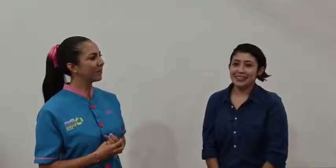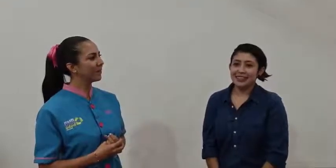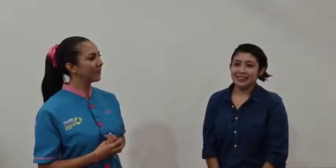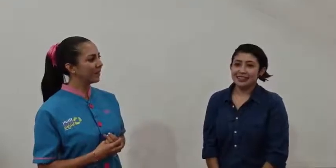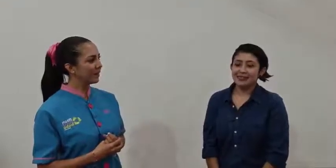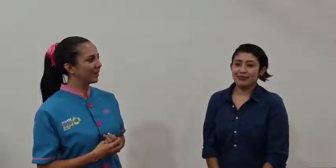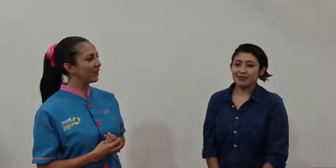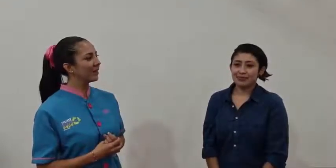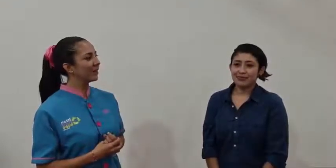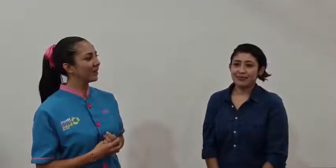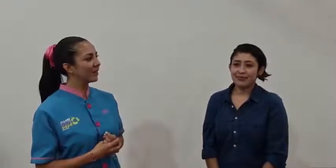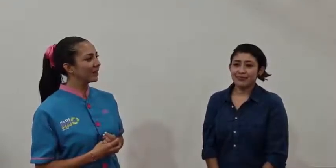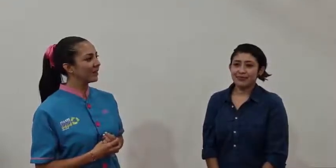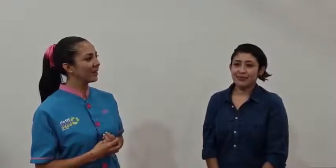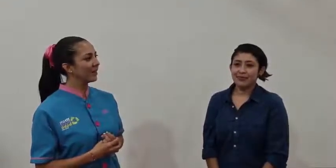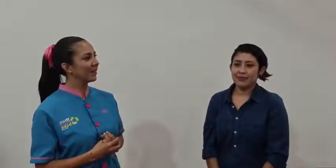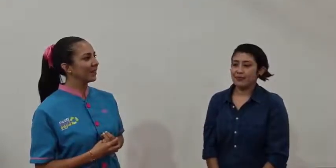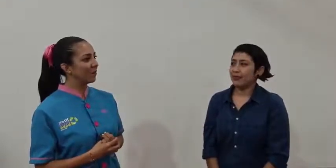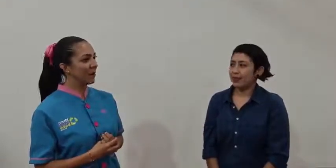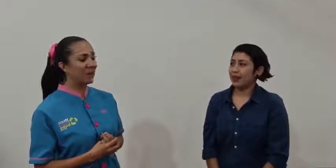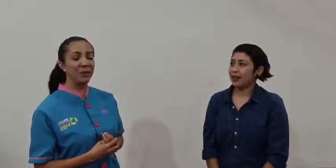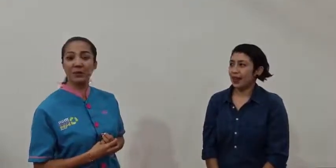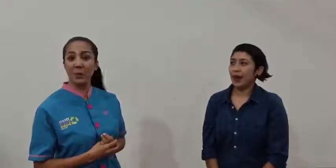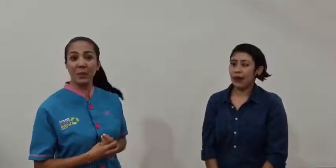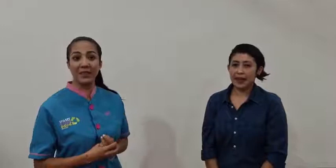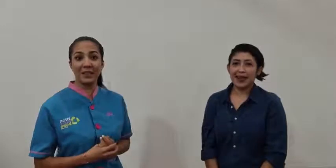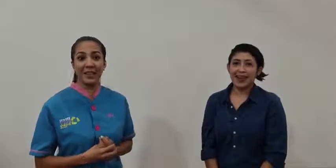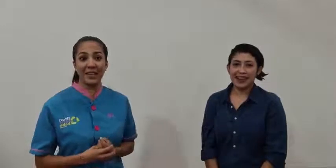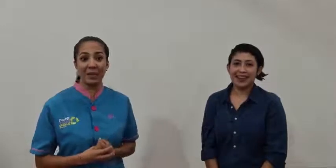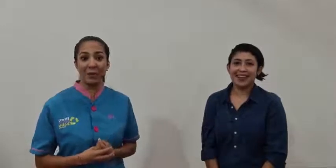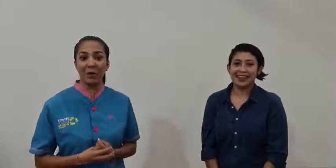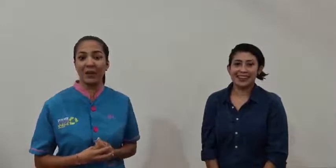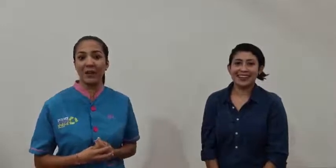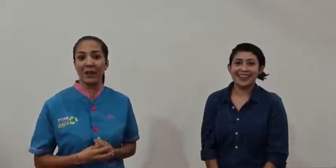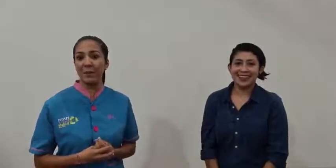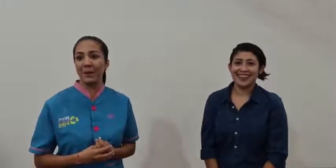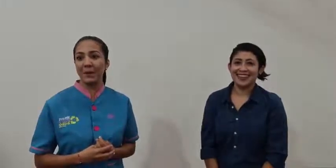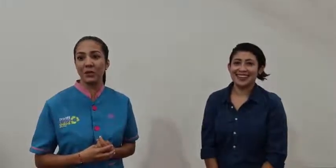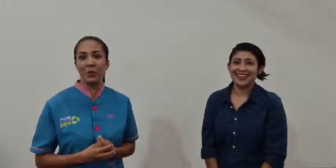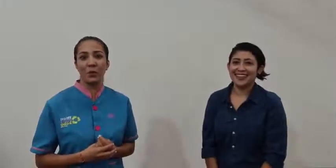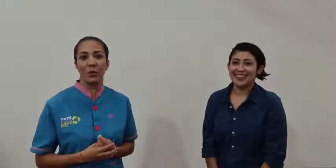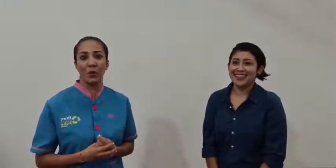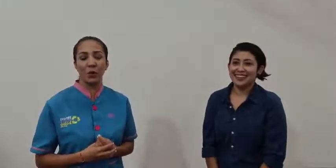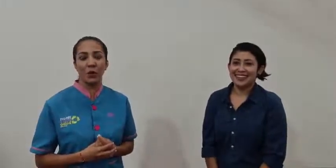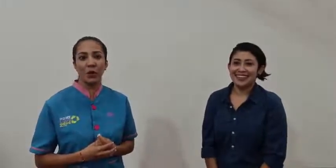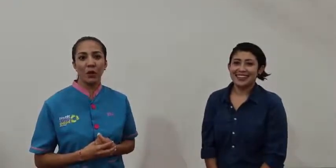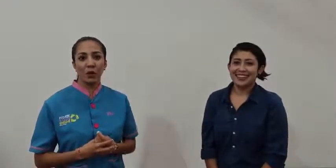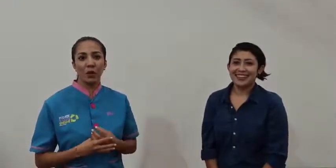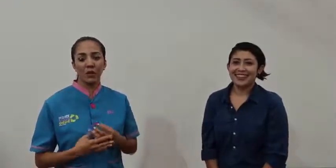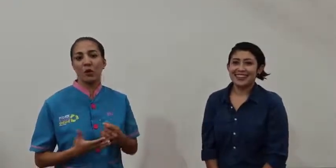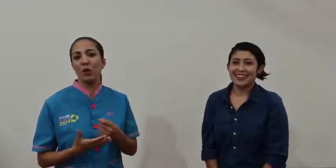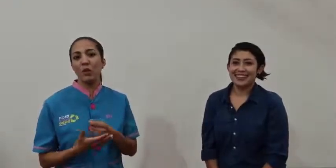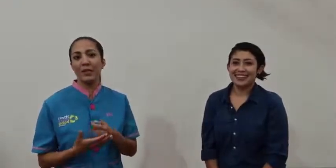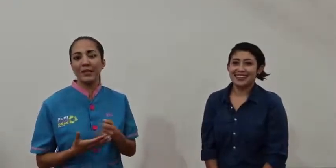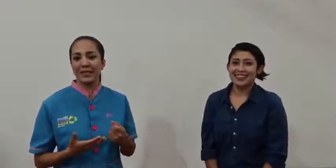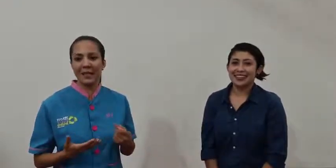seña nos comunicamos mejor. Wow, súper interesante, porque realmente es como, o sea, no lo puedes